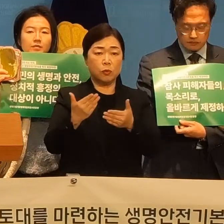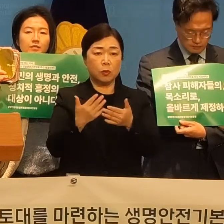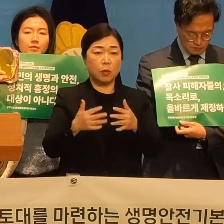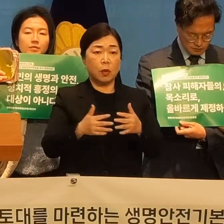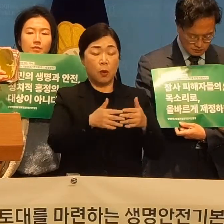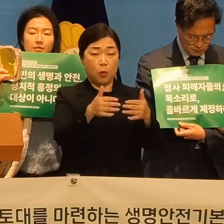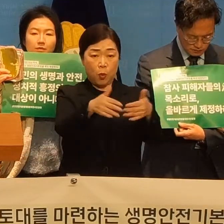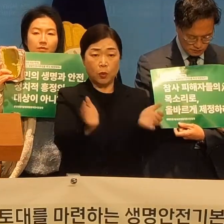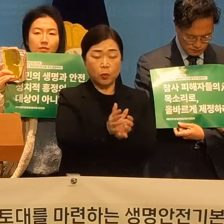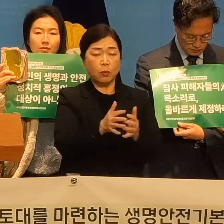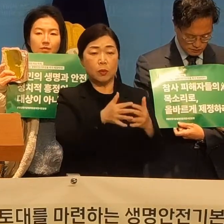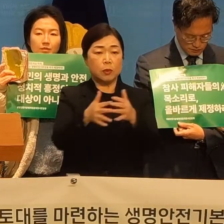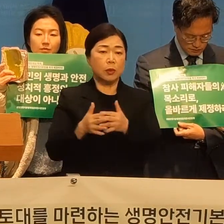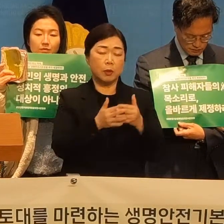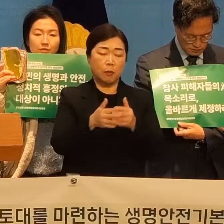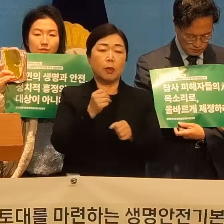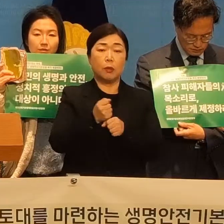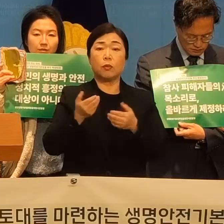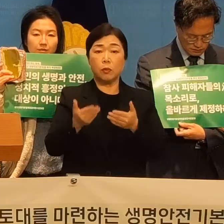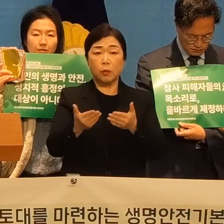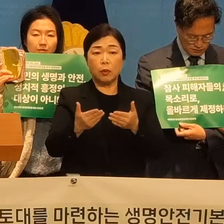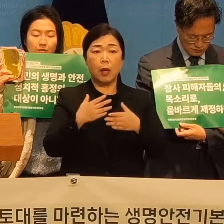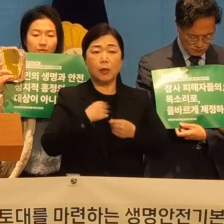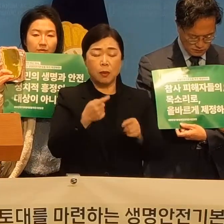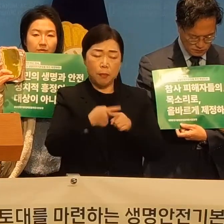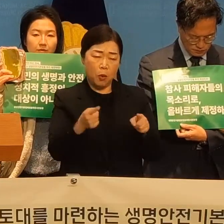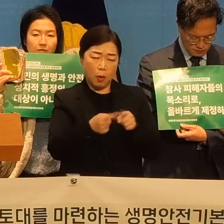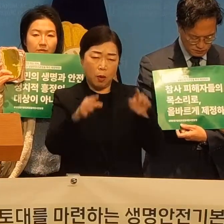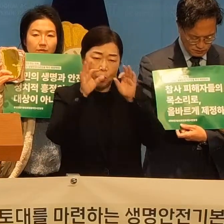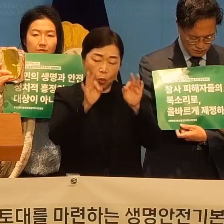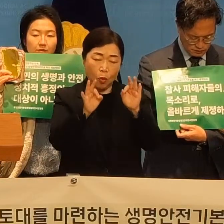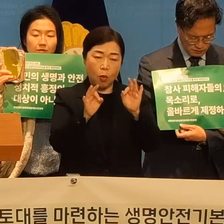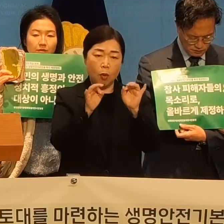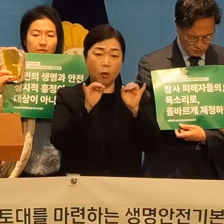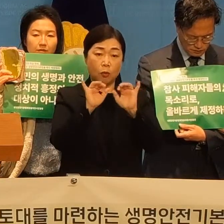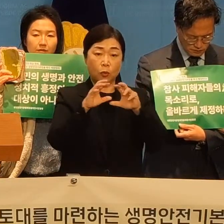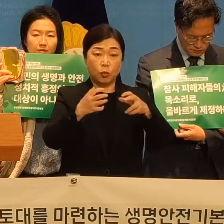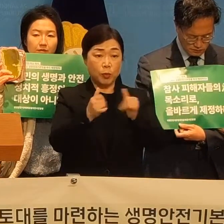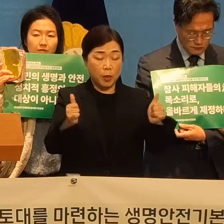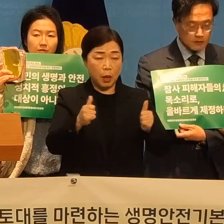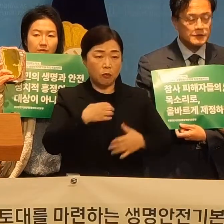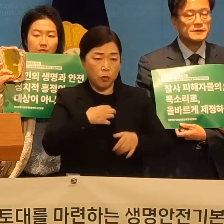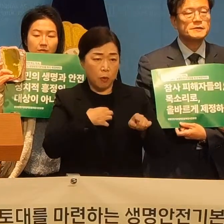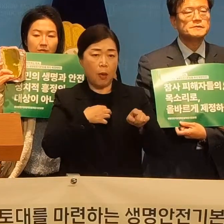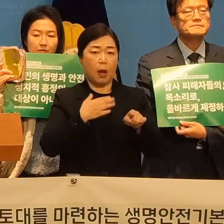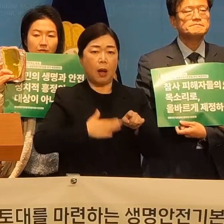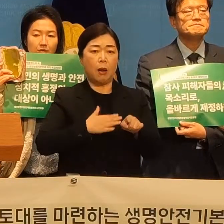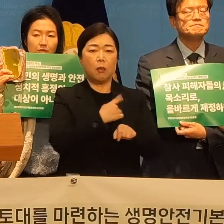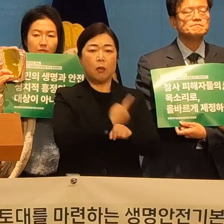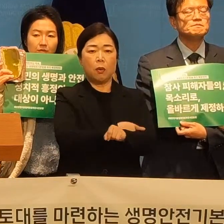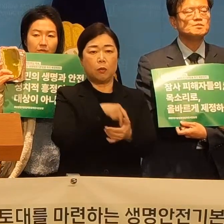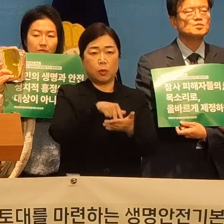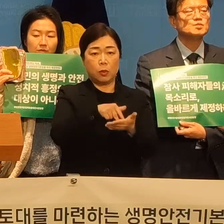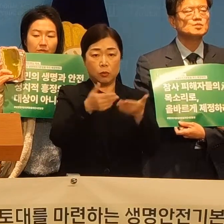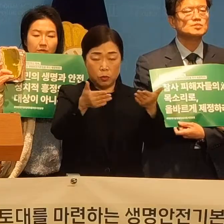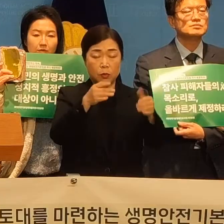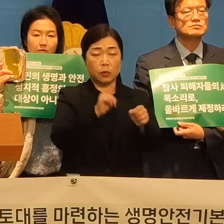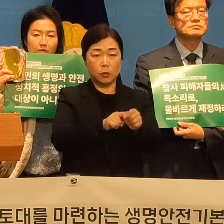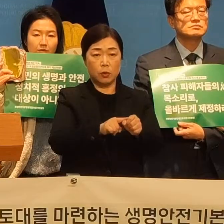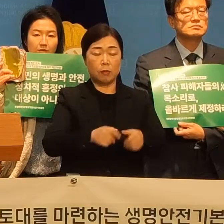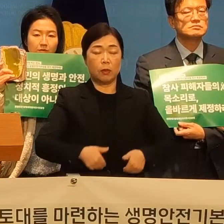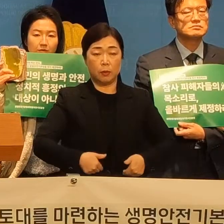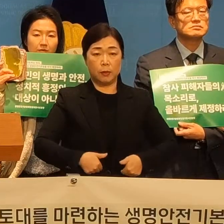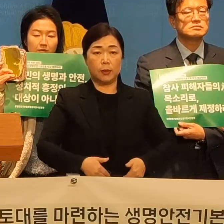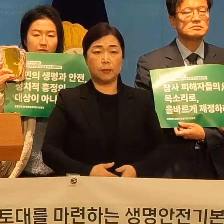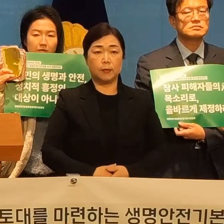제도를 실시하여 국민의 위험에 대한 알 권리를 보장해야 하겠습니다. 정부와